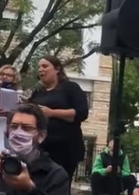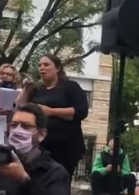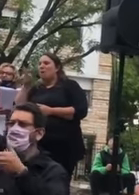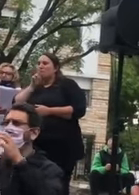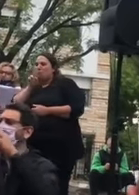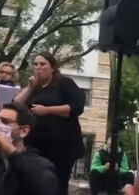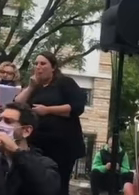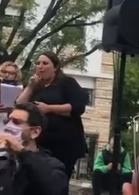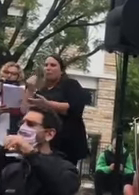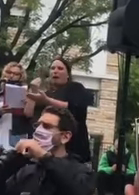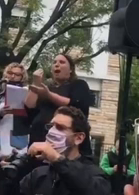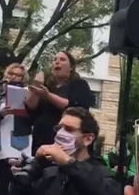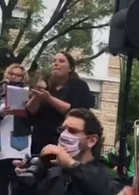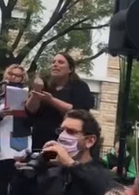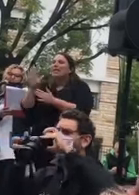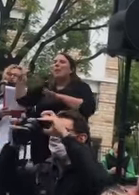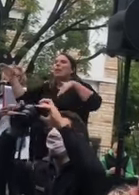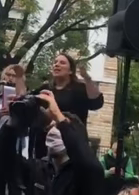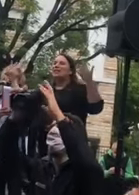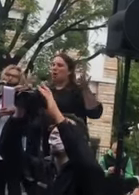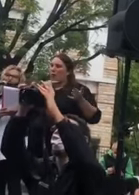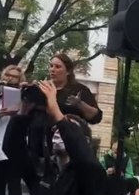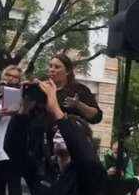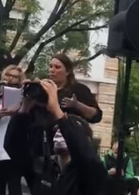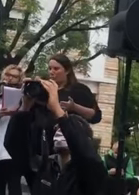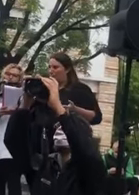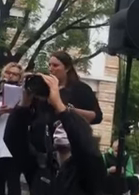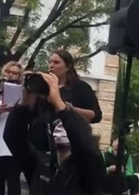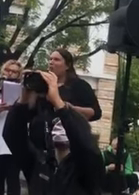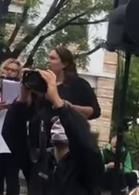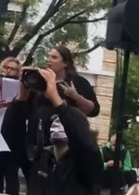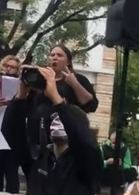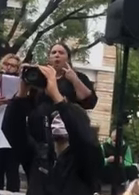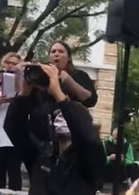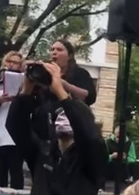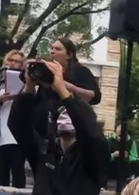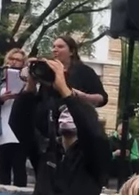representante de los vecinos de No al Distrito del Vino,